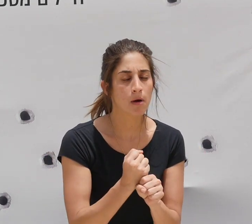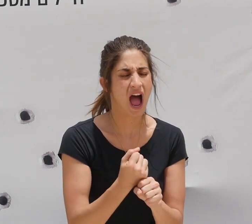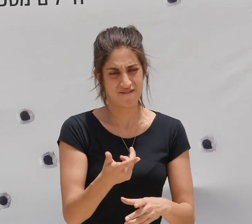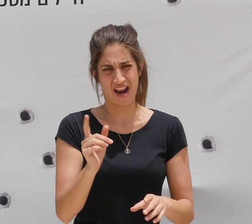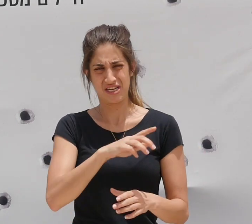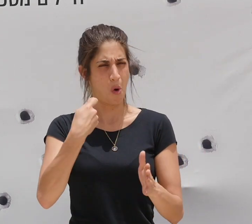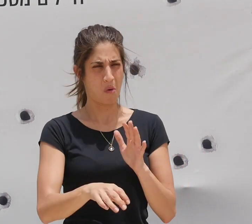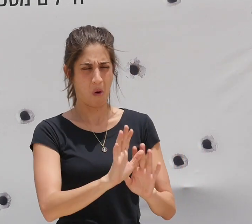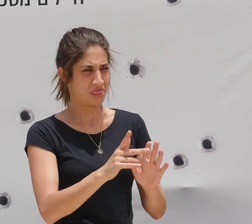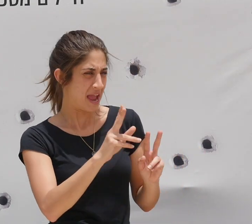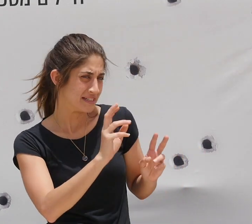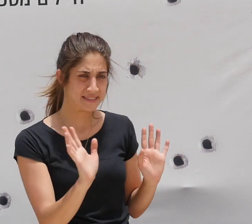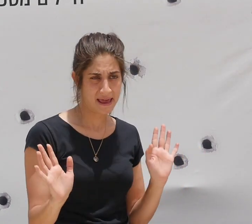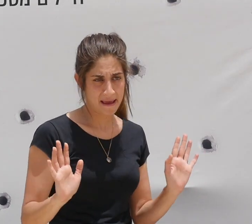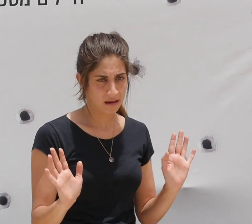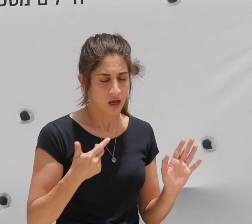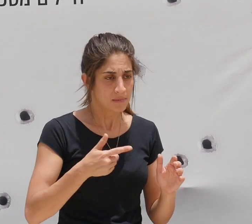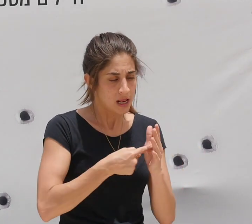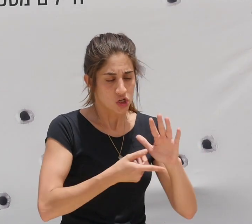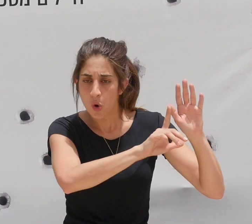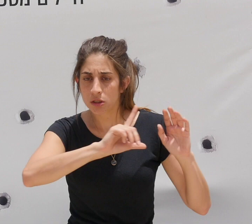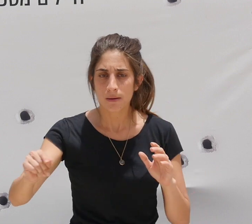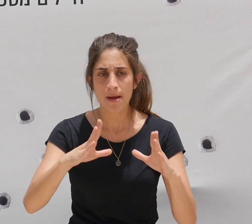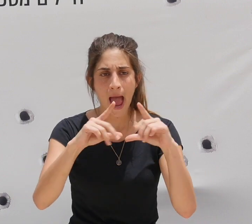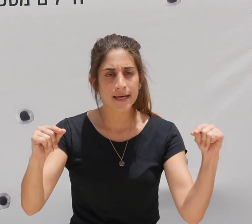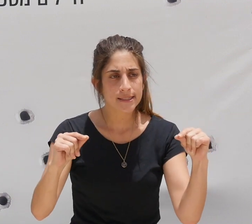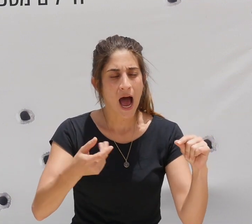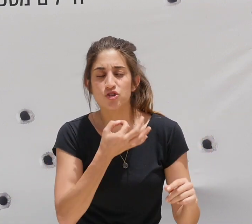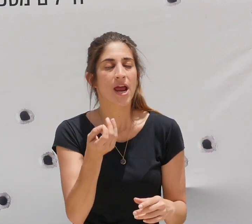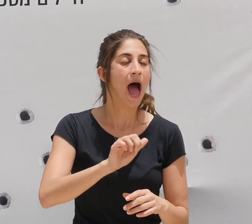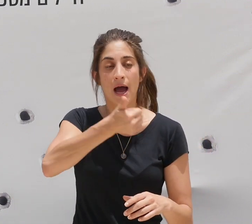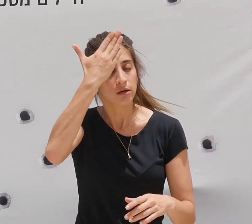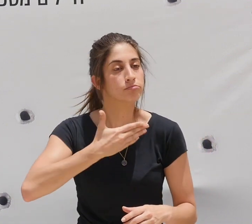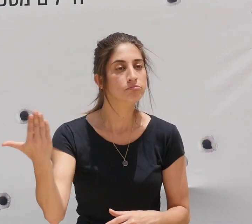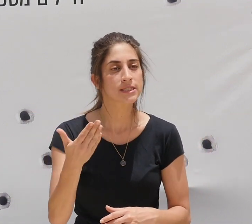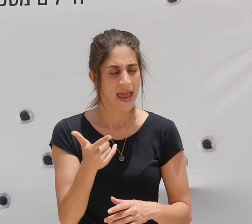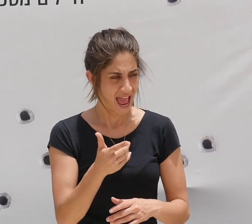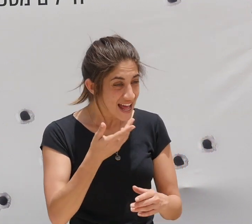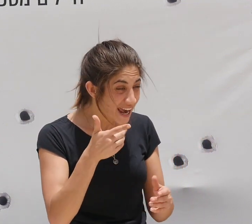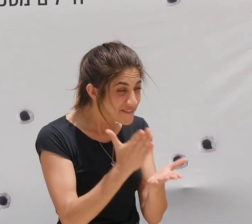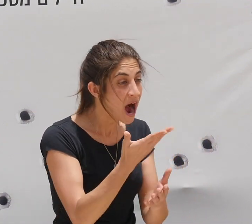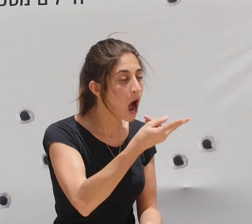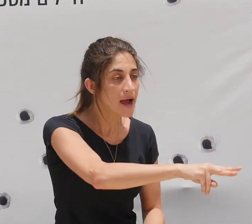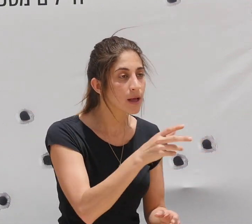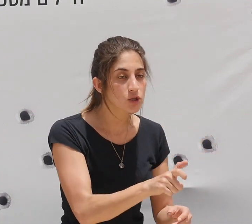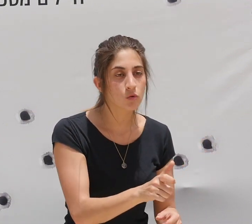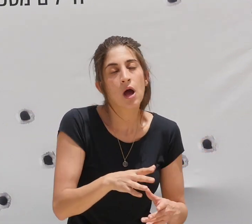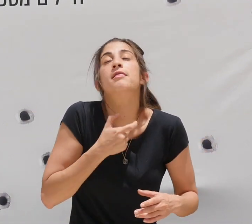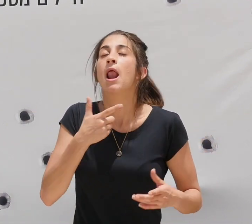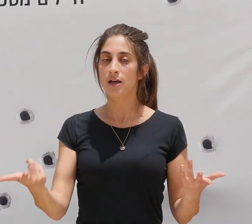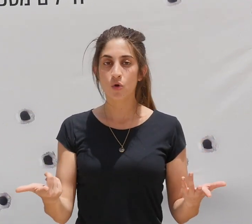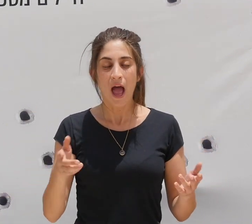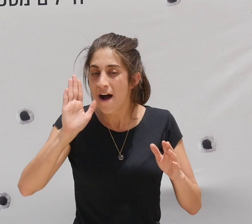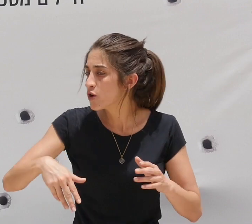לא קונה את זה, כי כשיוצאים מעזה, השאלה הכי מתבקשת זה, האם הרגת מישהו? אין מה לעשות. אפילו